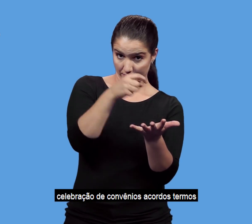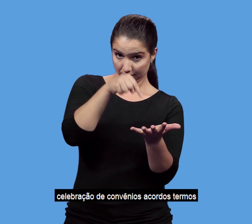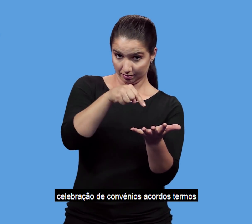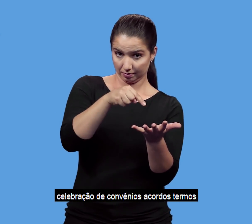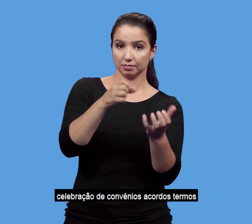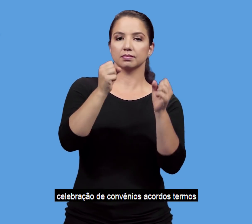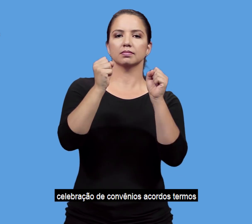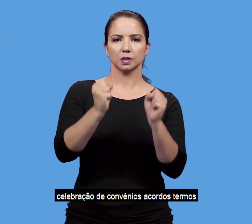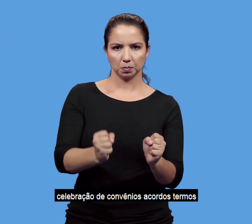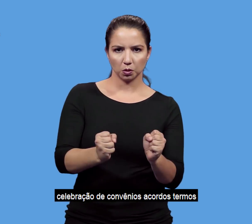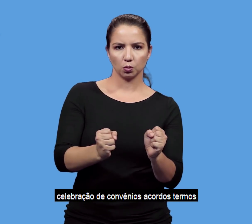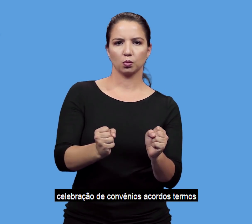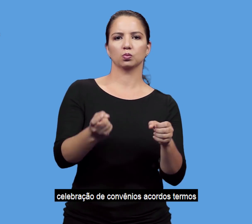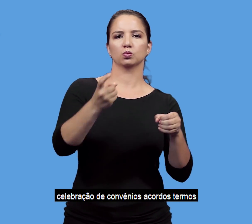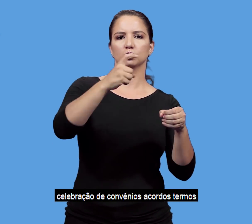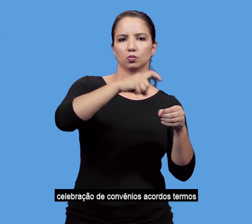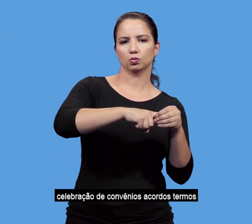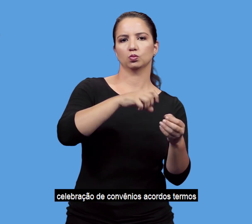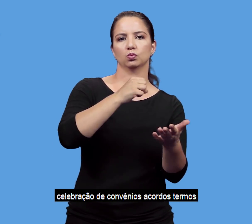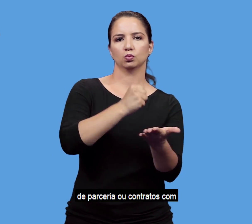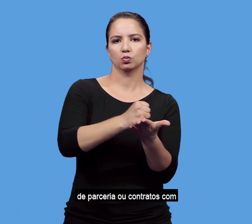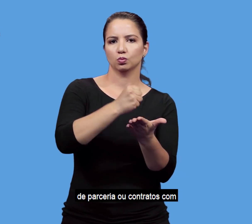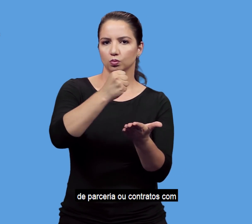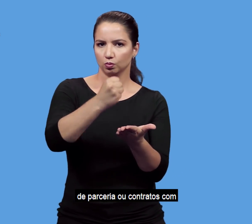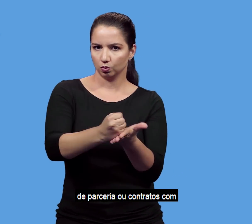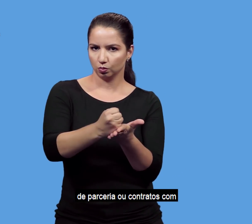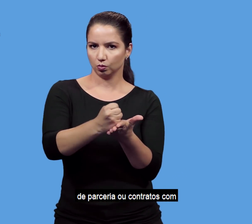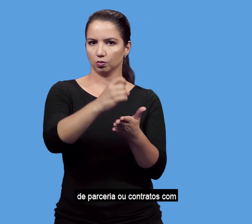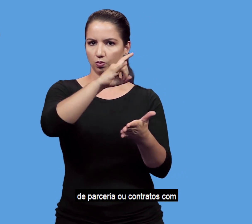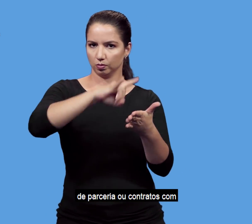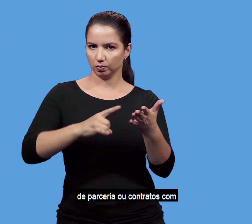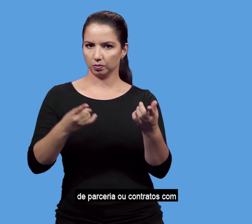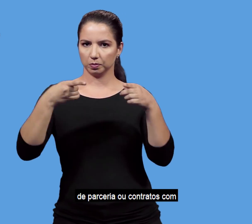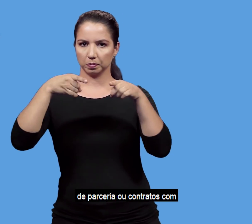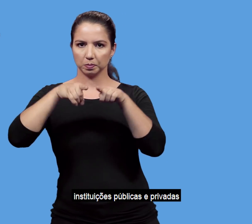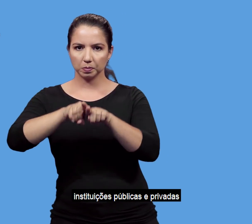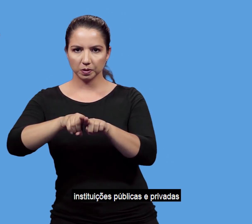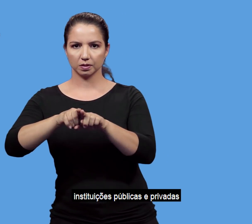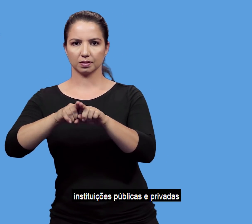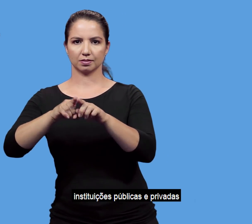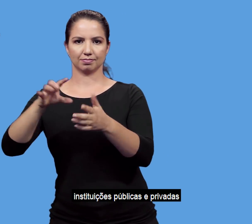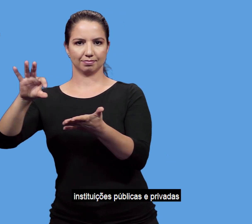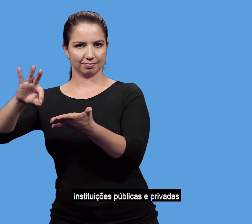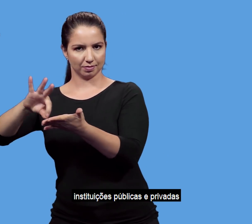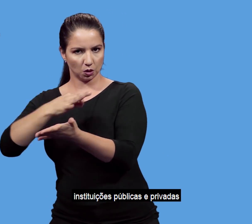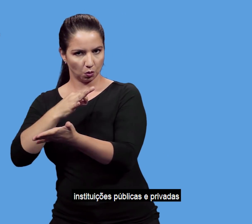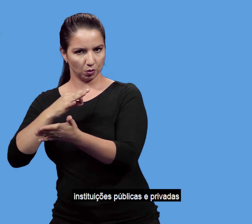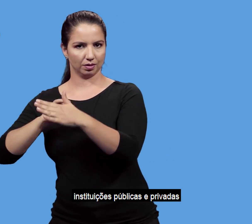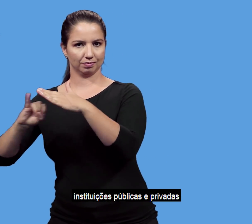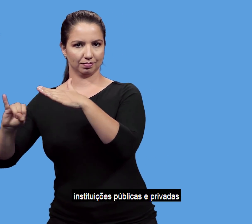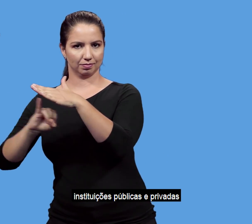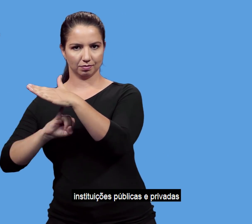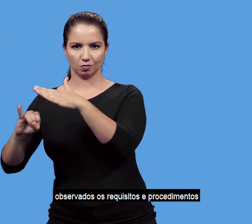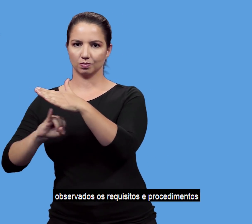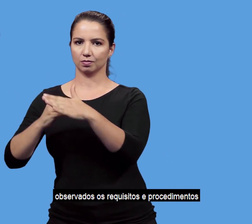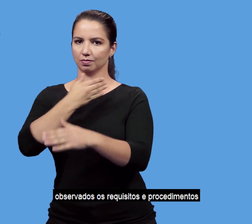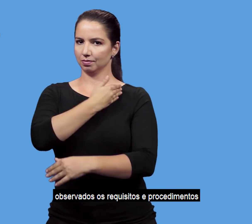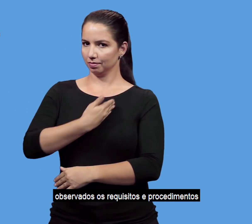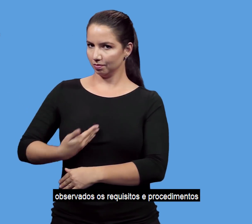convênios acordos termos de parceria ou contratos com instituições públicas e privadas observados os